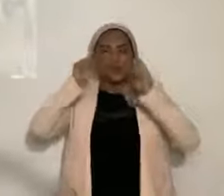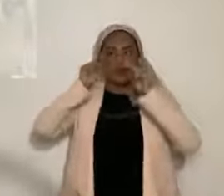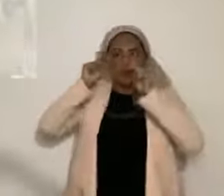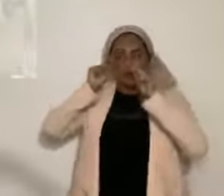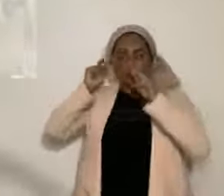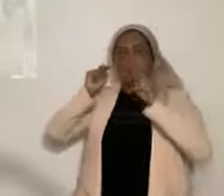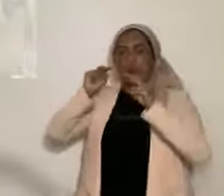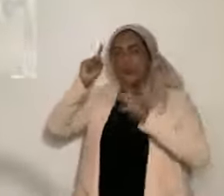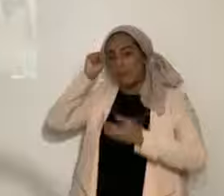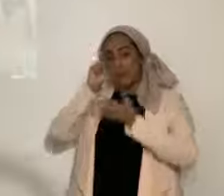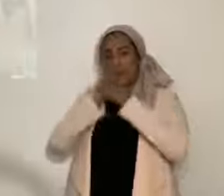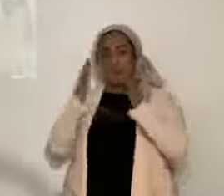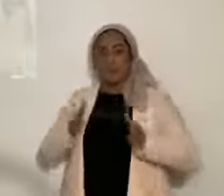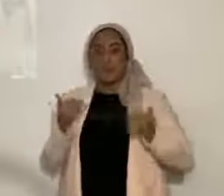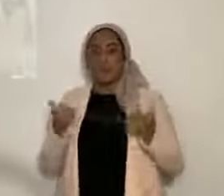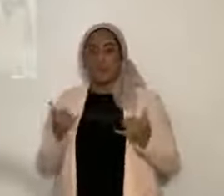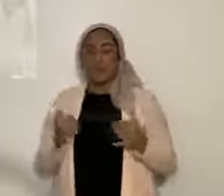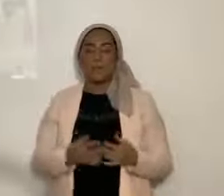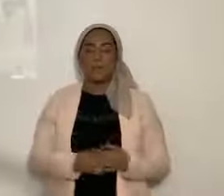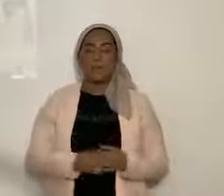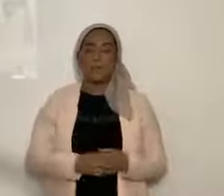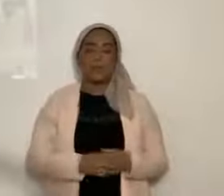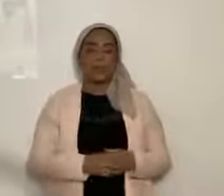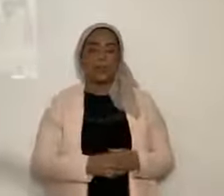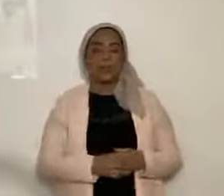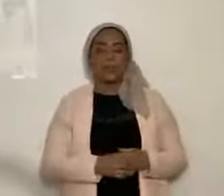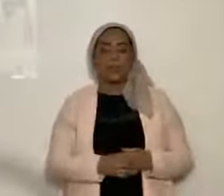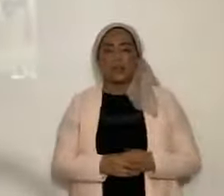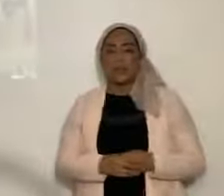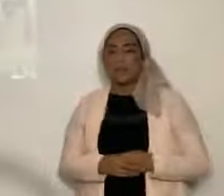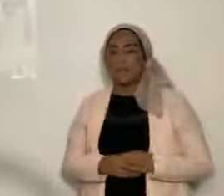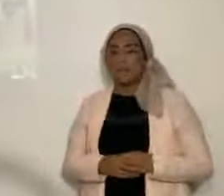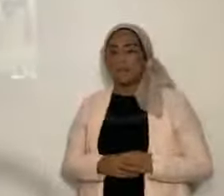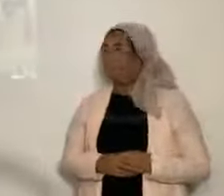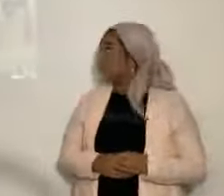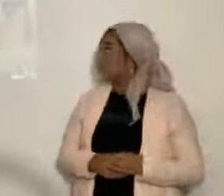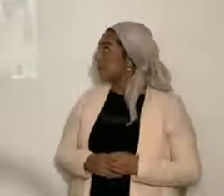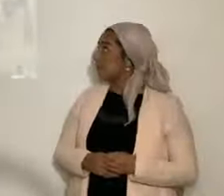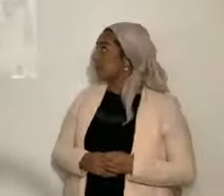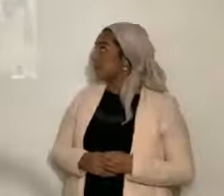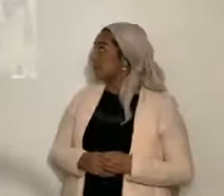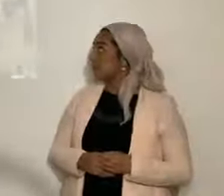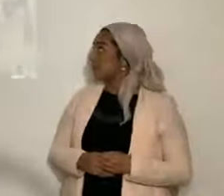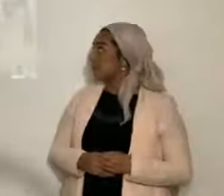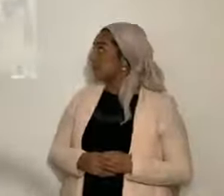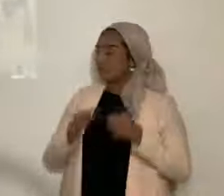creyentes de ahora, antes de que aparezca físicamente como tal.